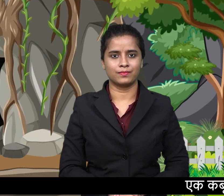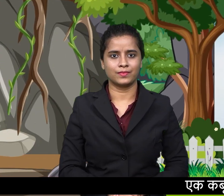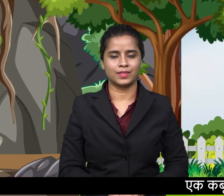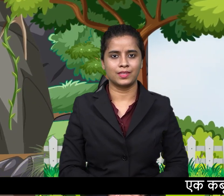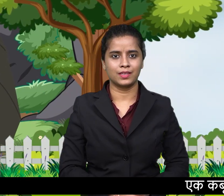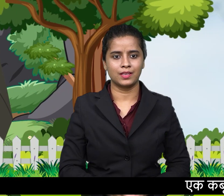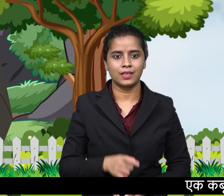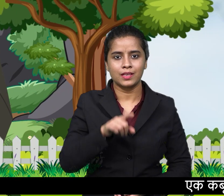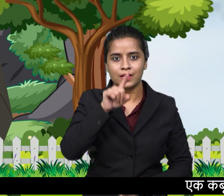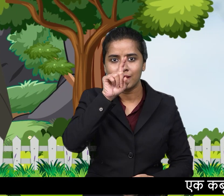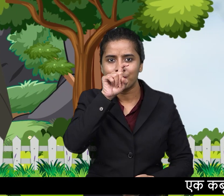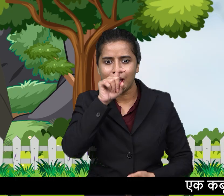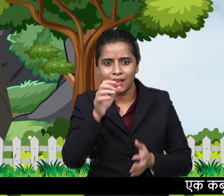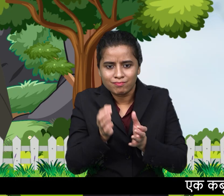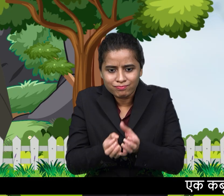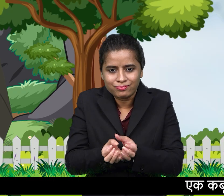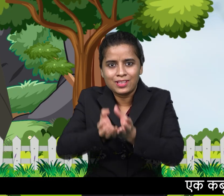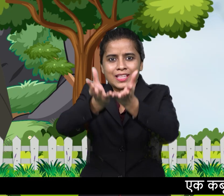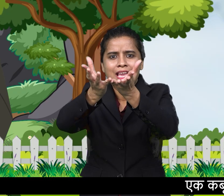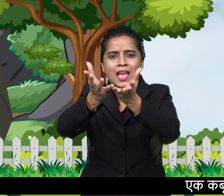एक कबूतर घोंसला बनाता है,